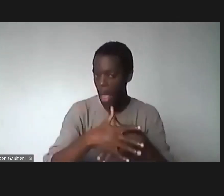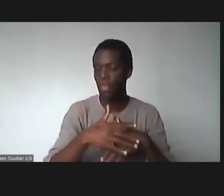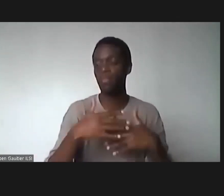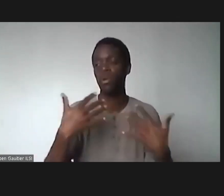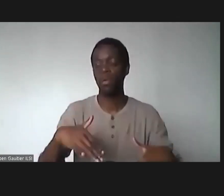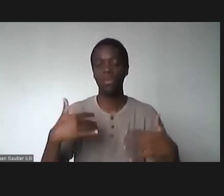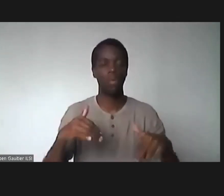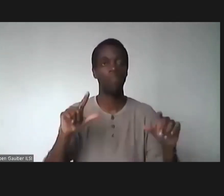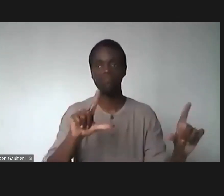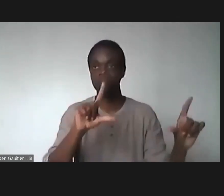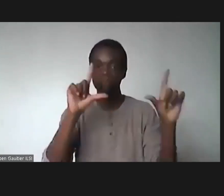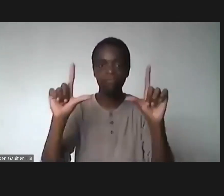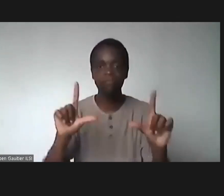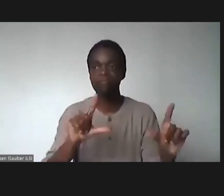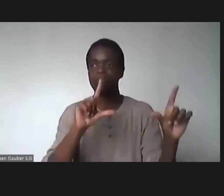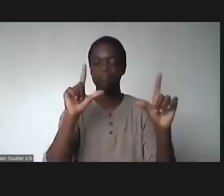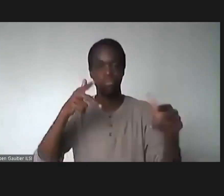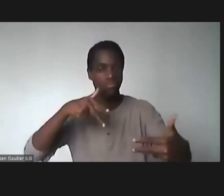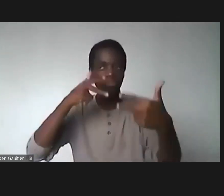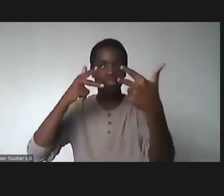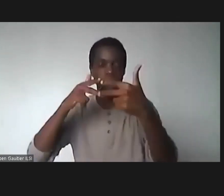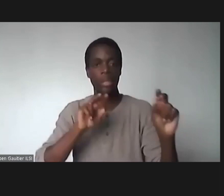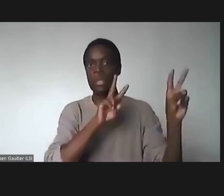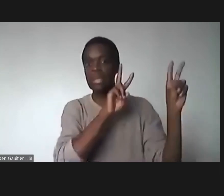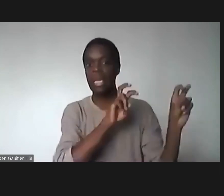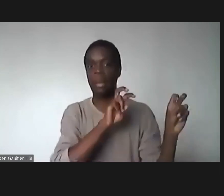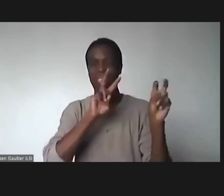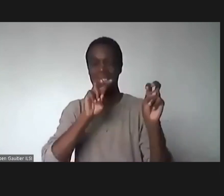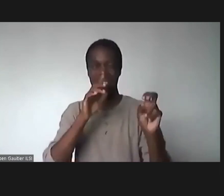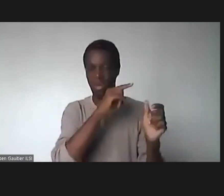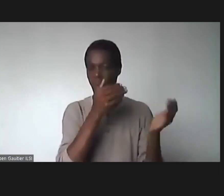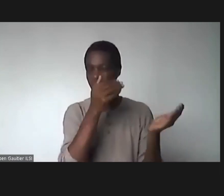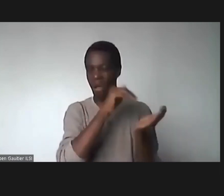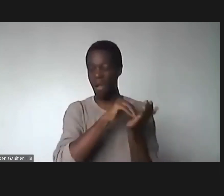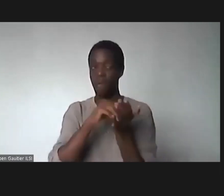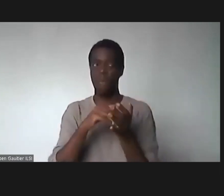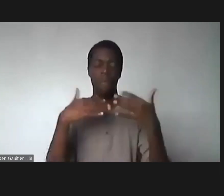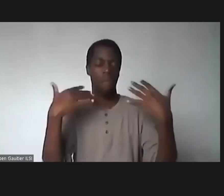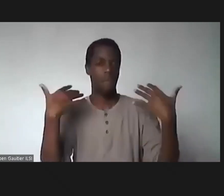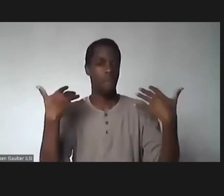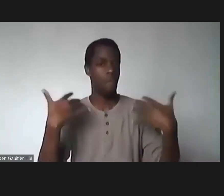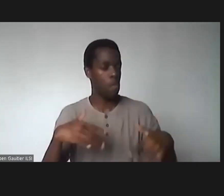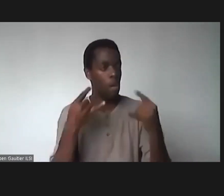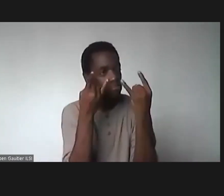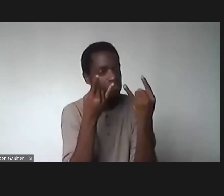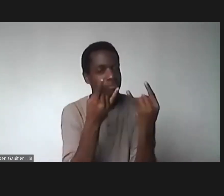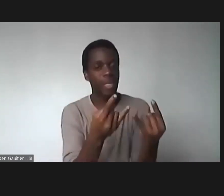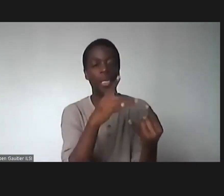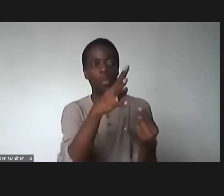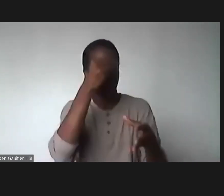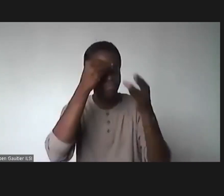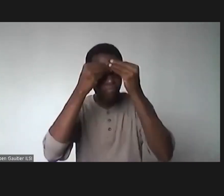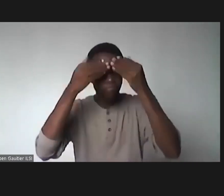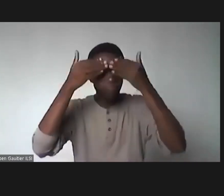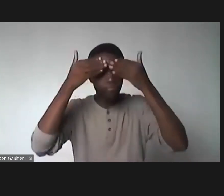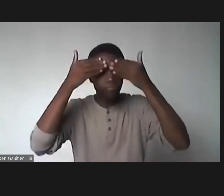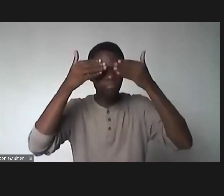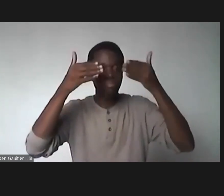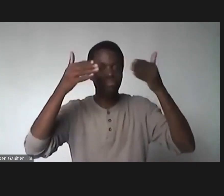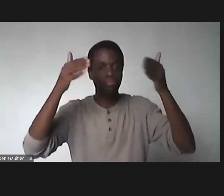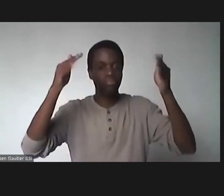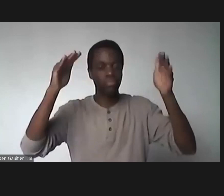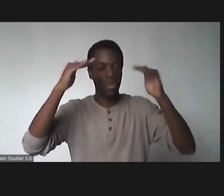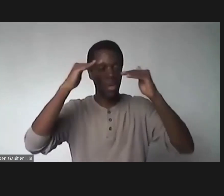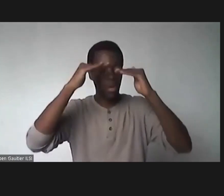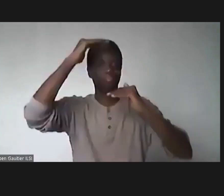muy interesantes y realmente nos enriquecen y nos ponen en conocimiento también de la situación de otros países